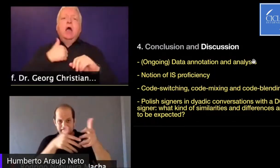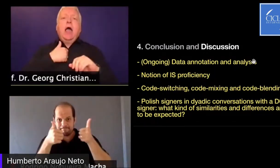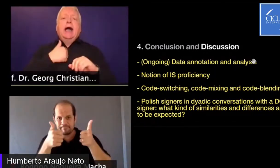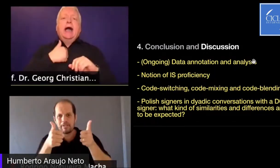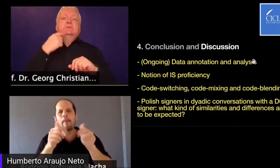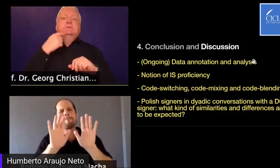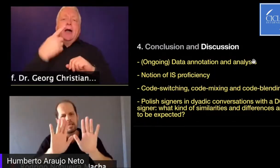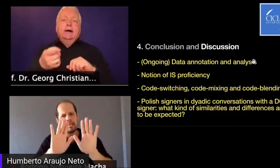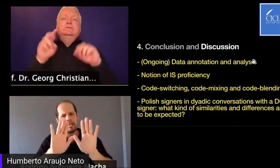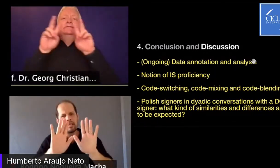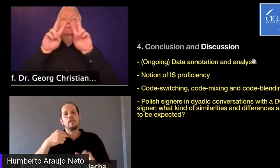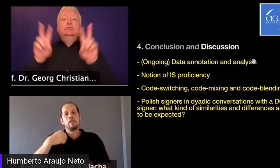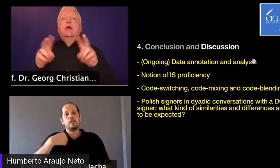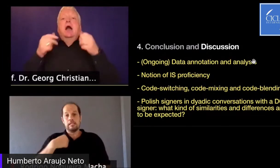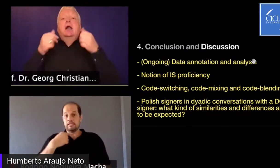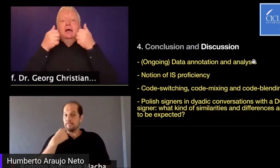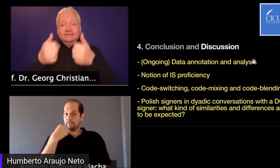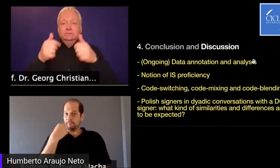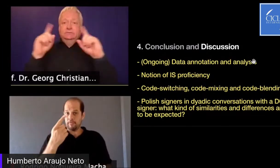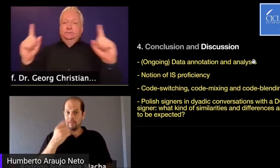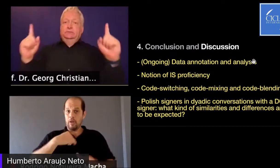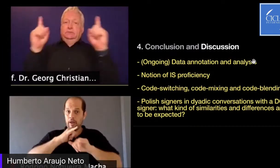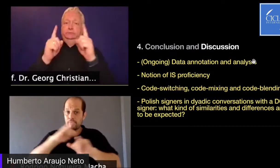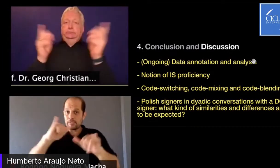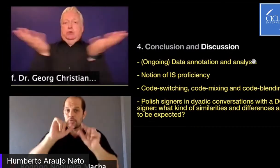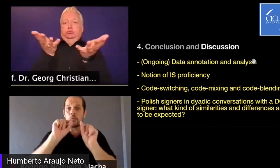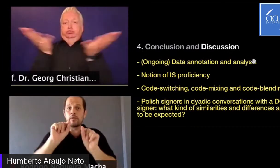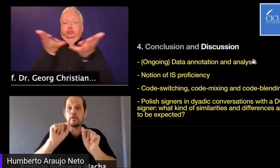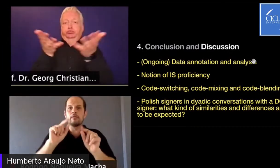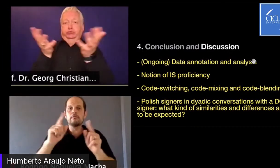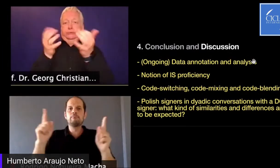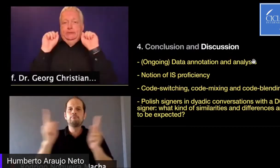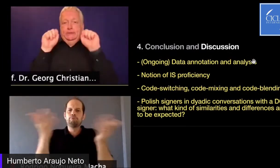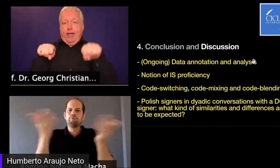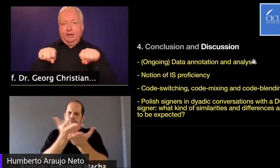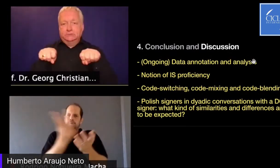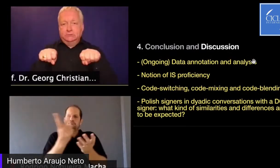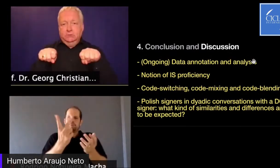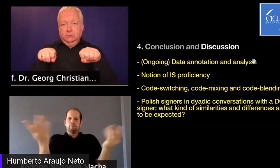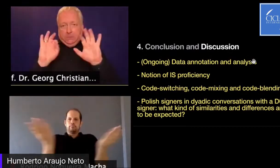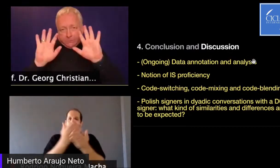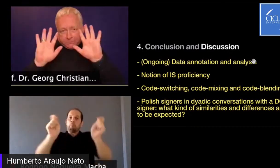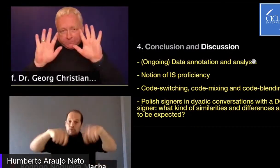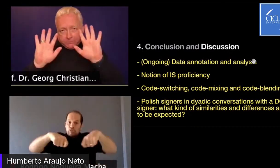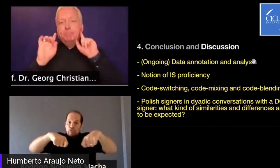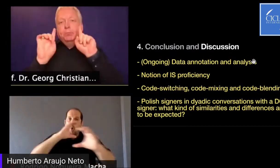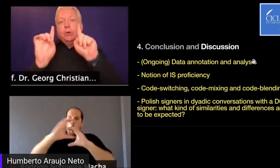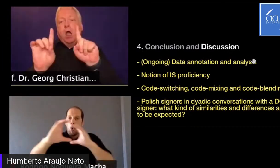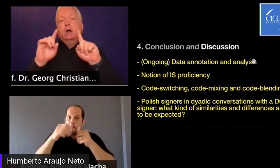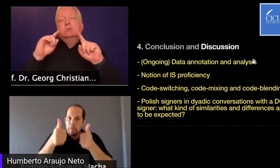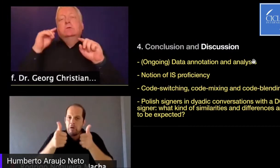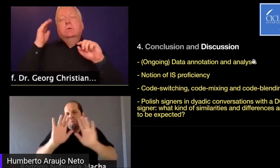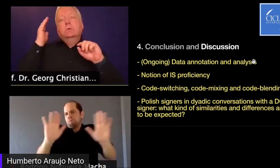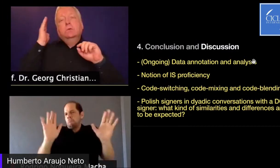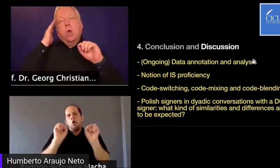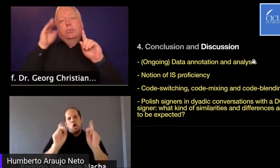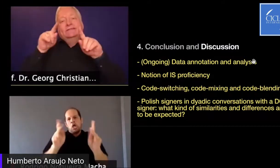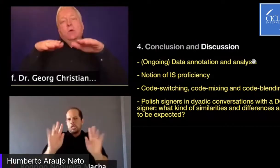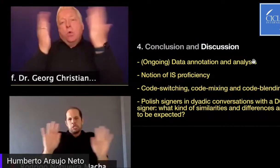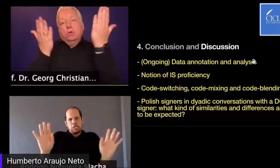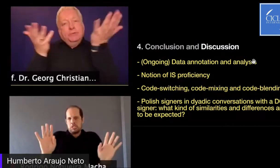A gente precisa ainda de mais investigação a respeito dos sistemas de sinais internacional.